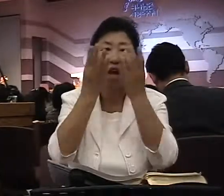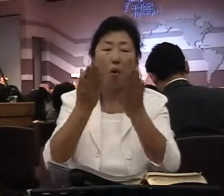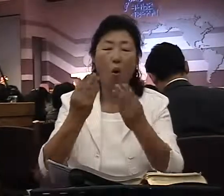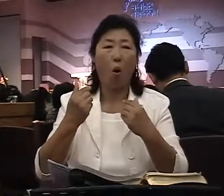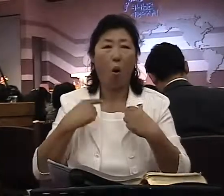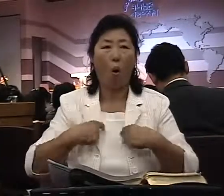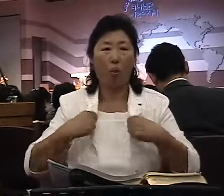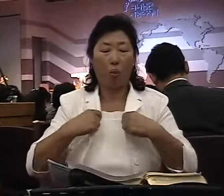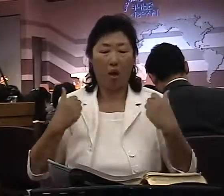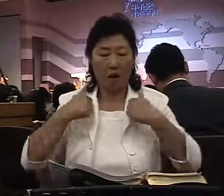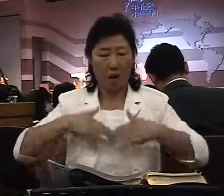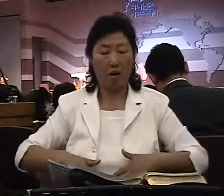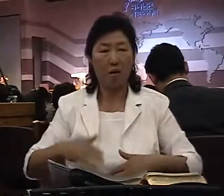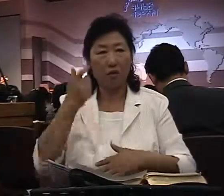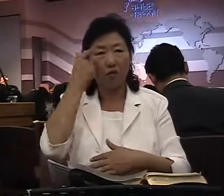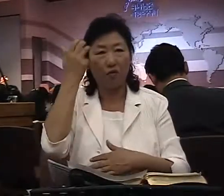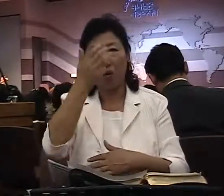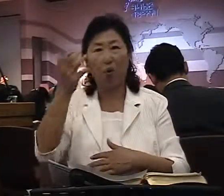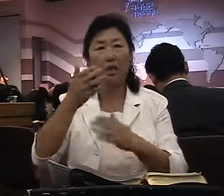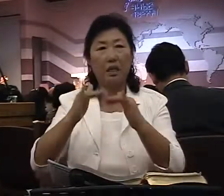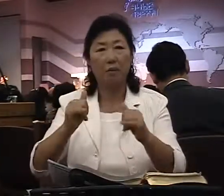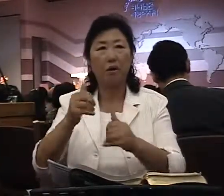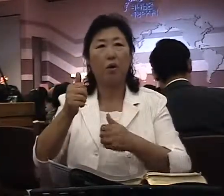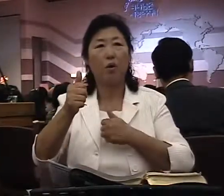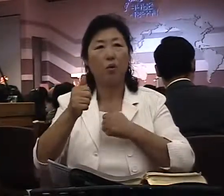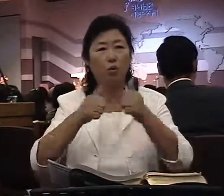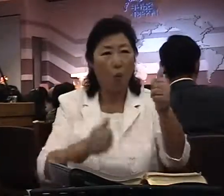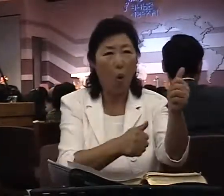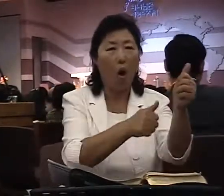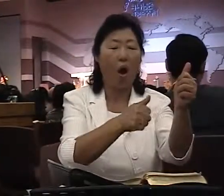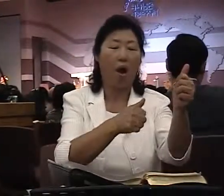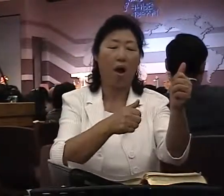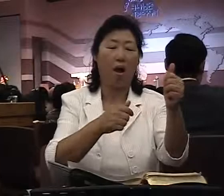사람이 되어라. 성령을 쫓아 살라. 계속 강조해 주시고 있습니다.